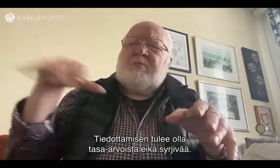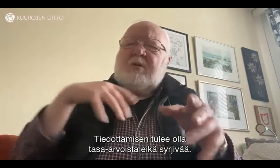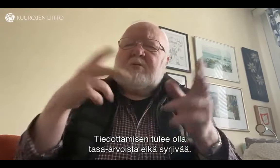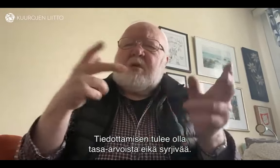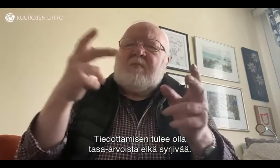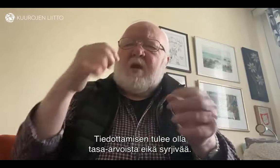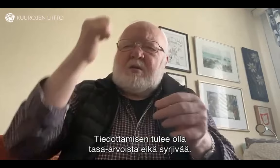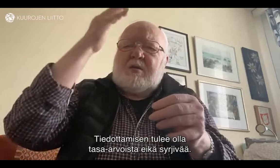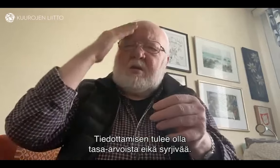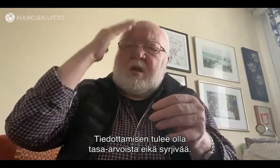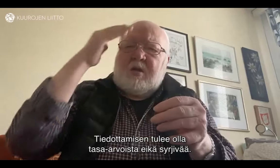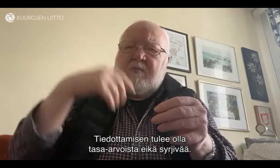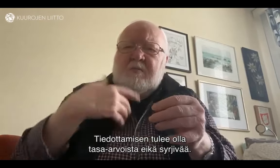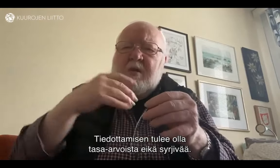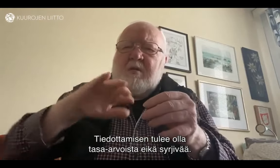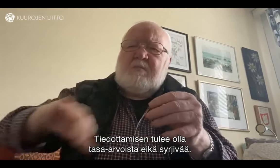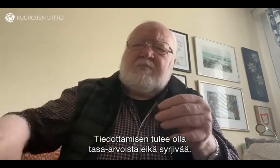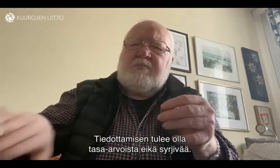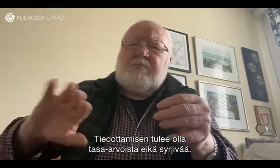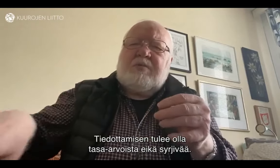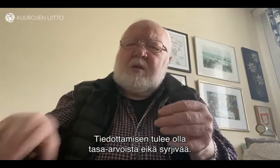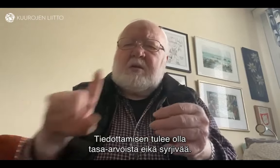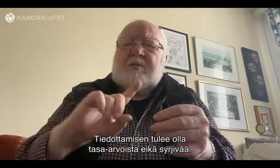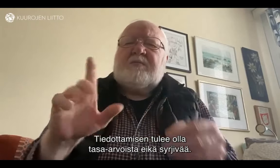olla tasa-arvoista eikä syrjivää.